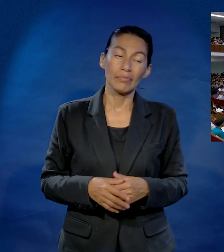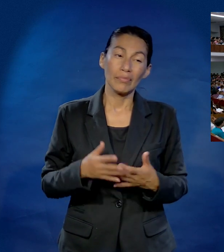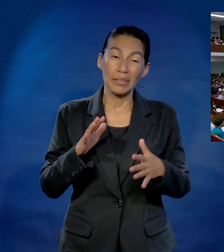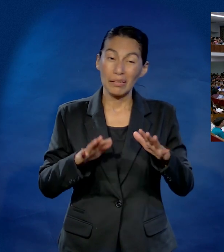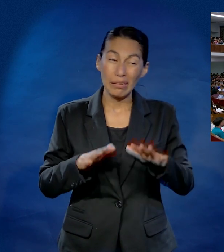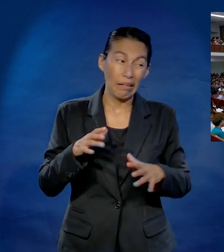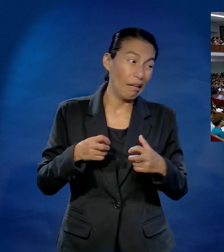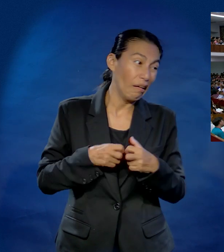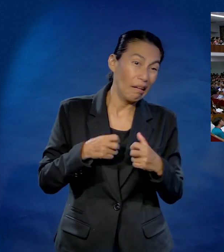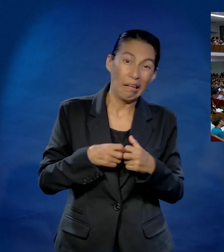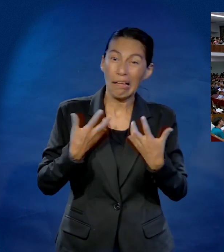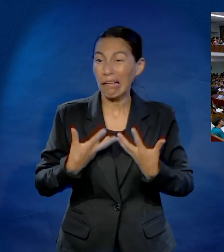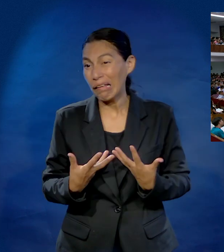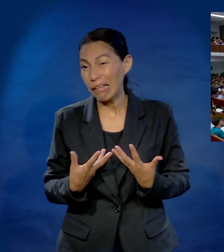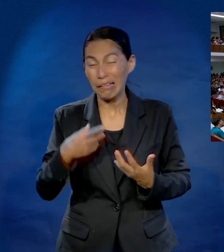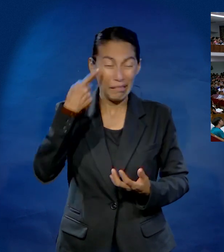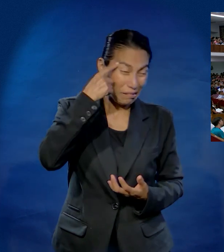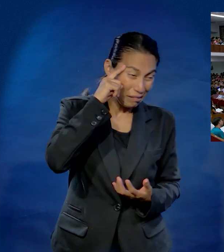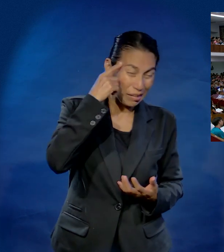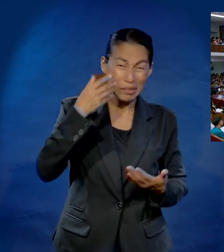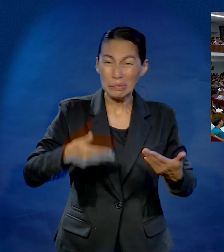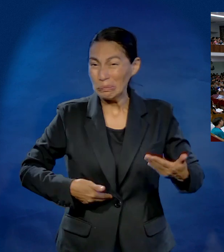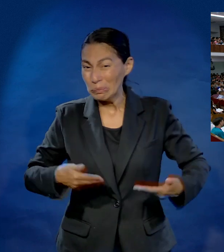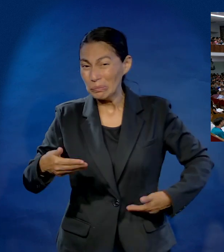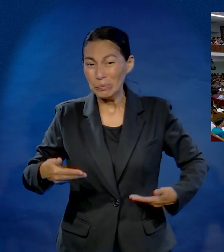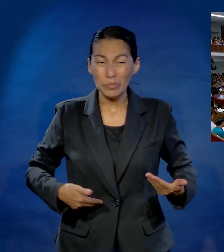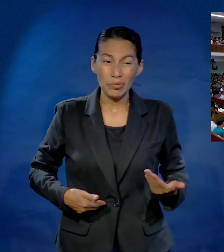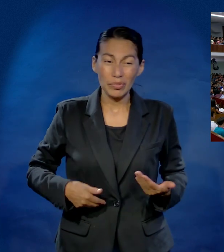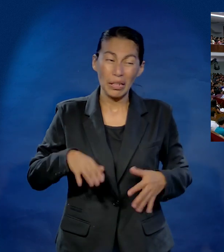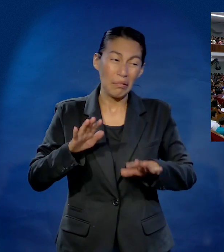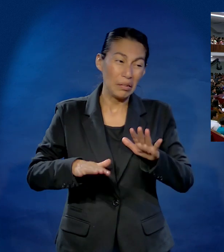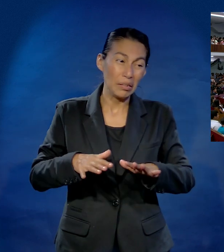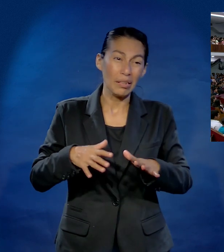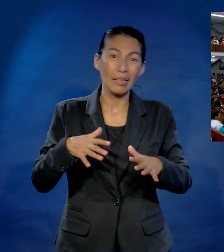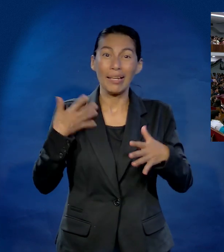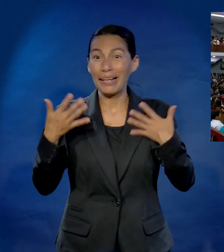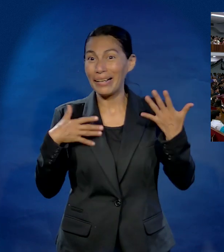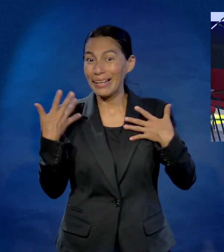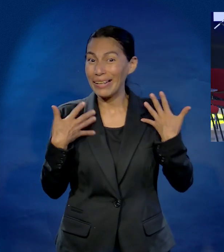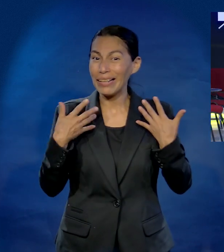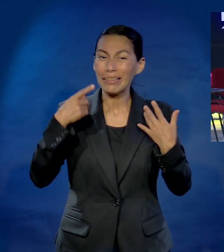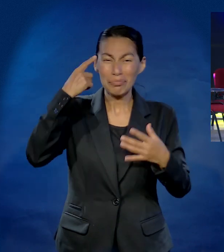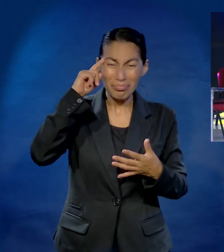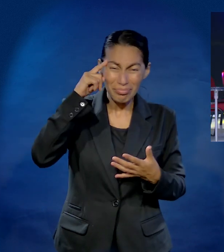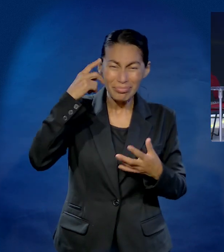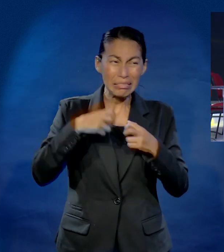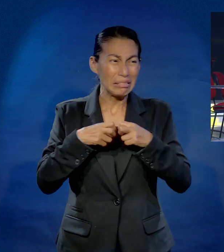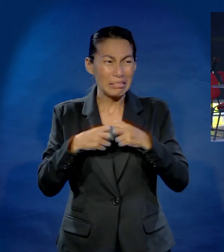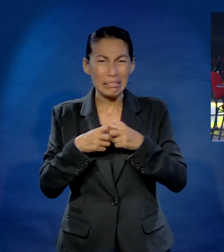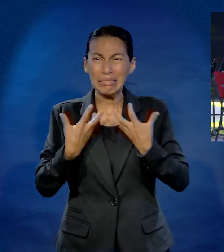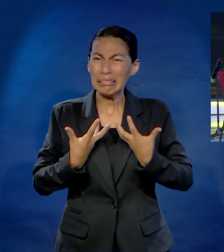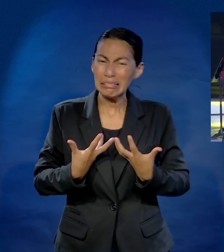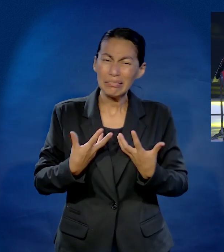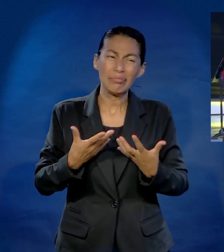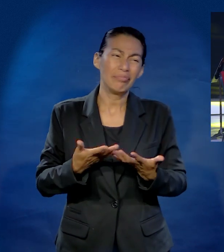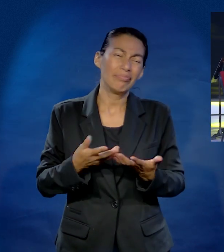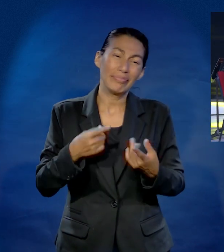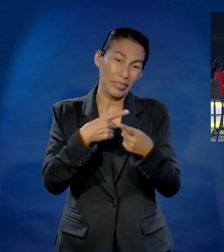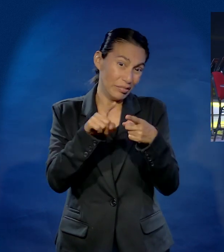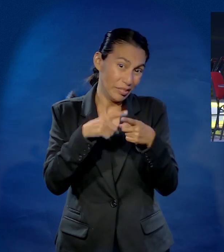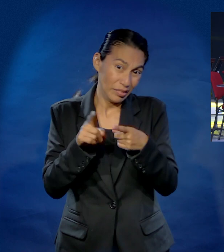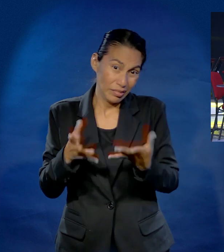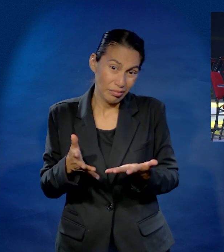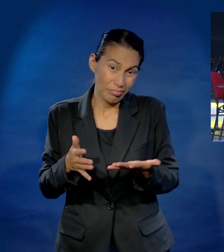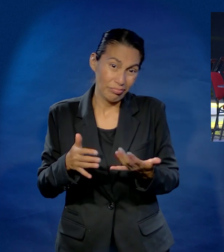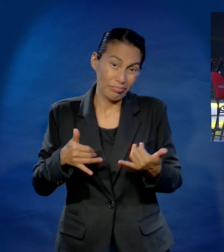iglesia, en la edad de la adolescencia, donde, ay, esa adolescencia, pues, todo sube, todo baja, todo te estresa, todo te pone mal